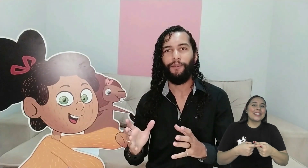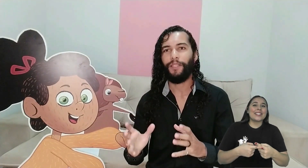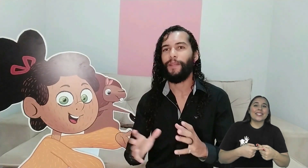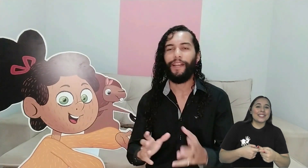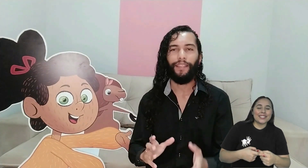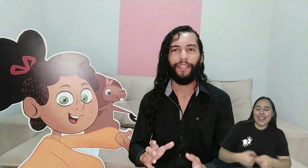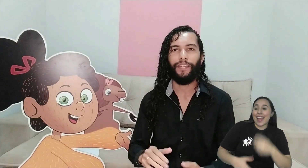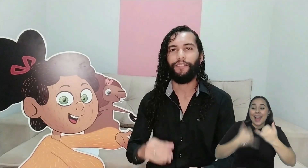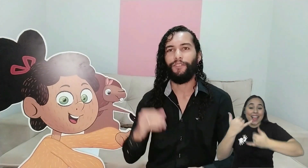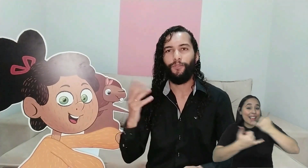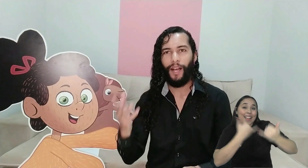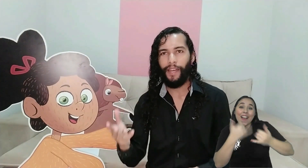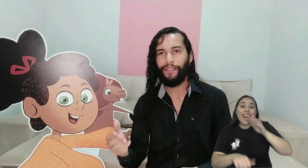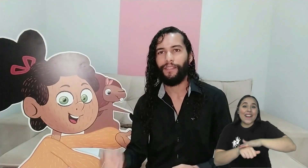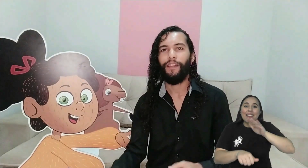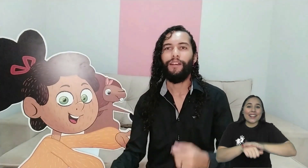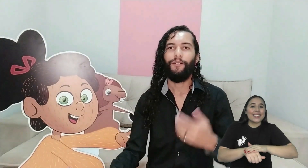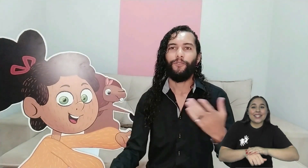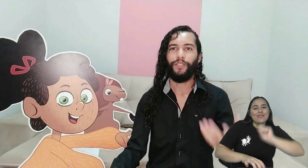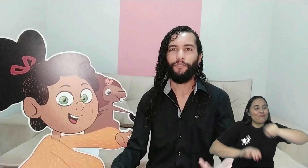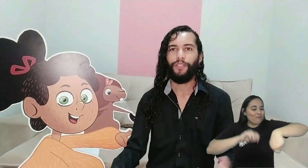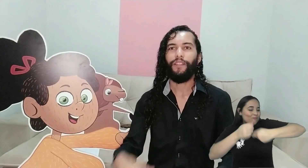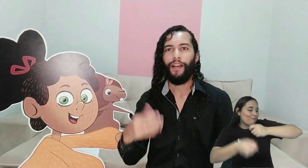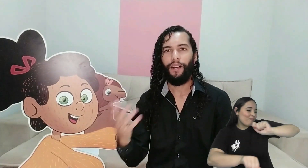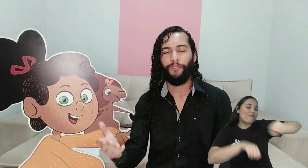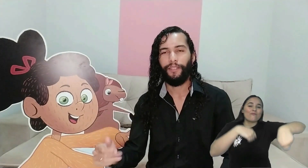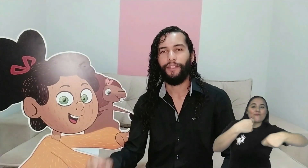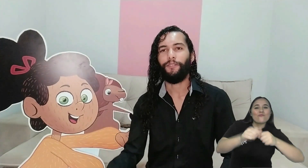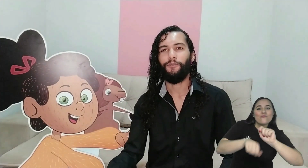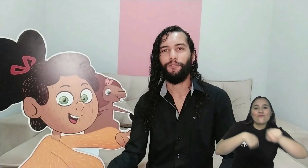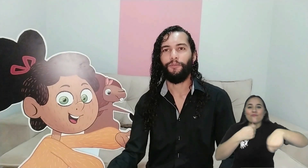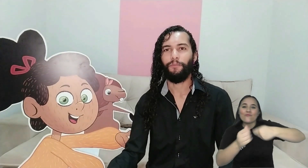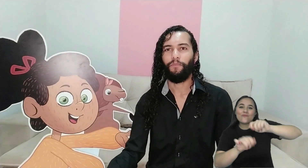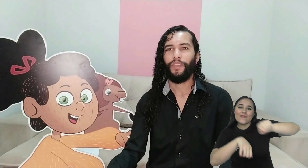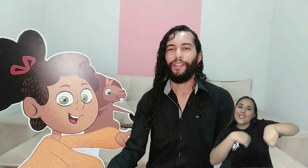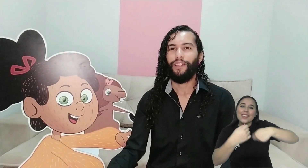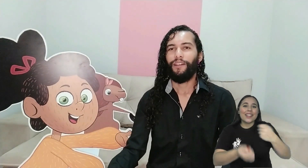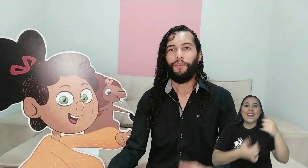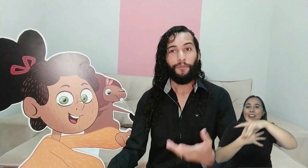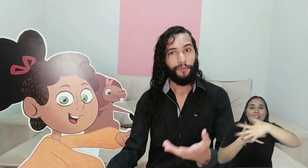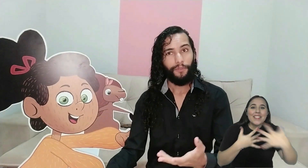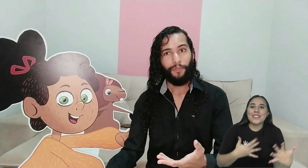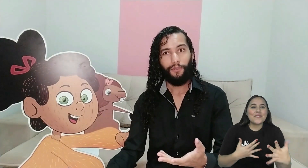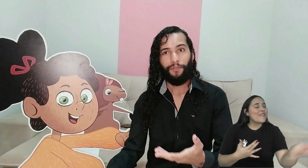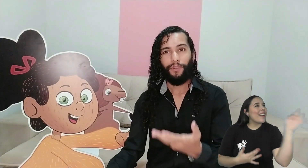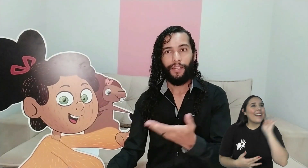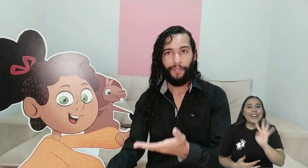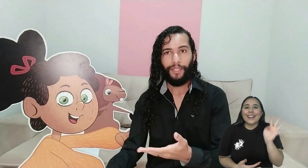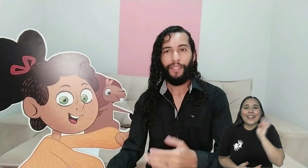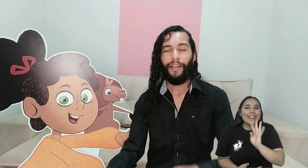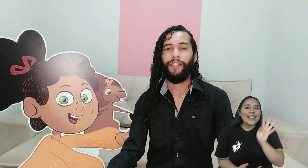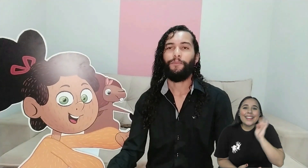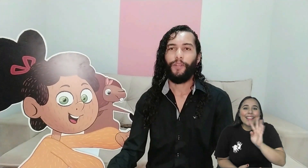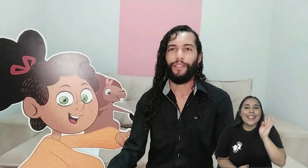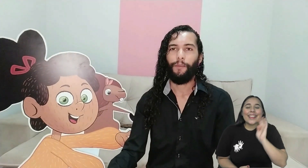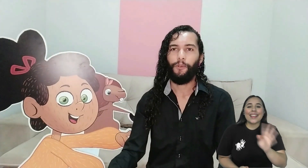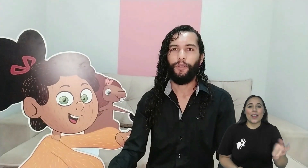umas brincadeiras visuais usando sinal, né, com, com a língua de sinais. Por exemplo, quando a